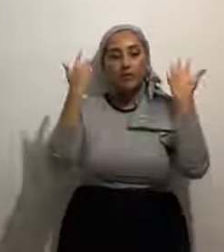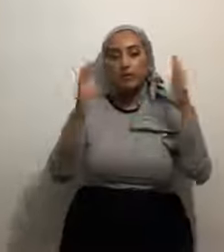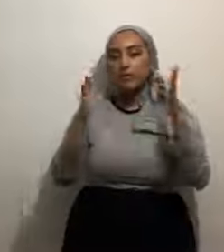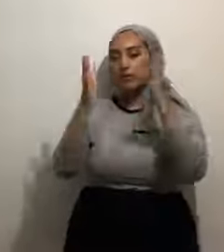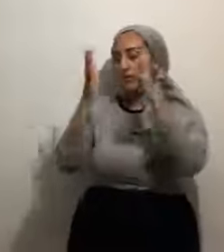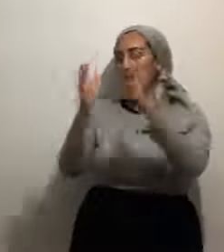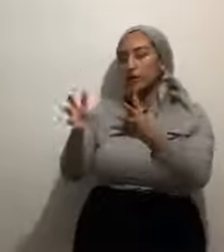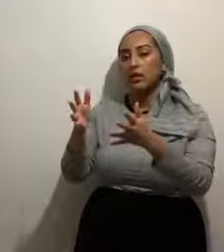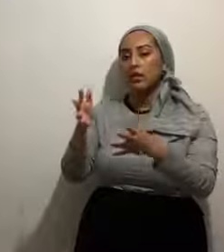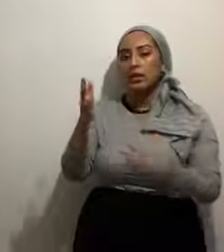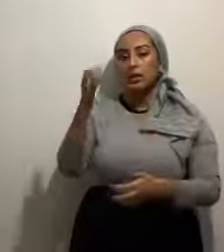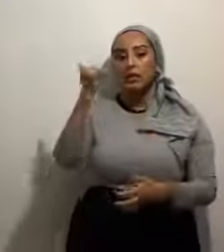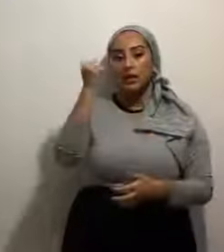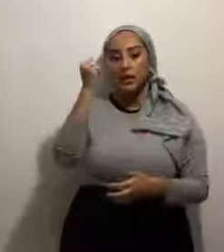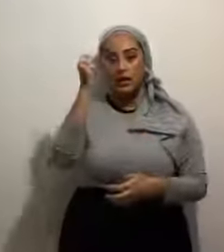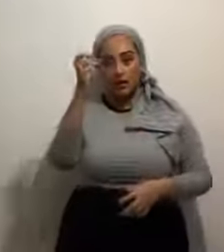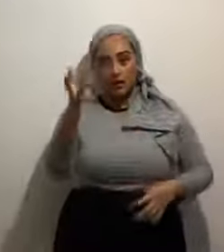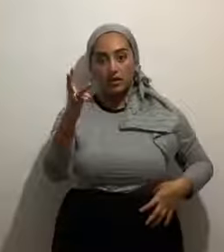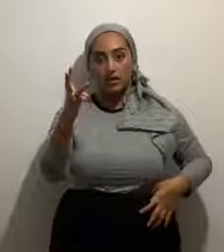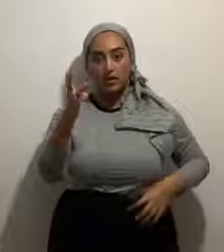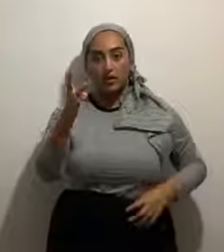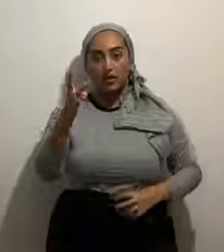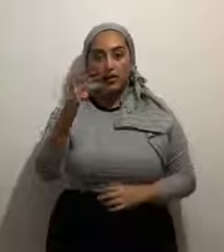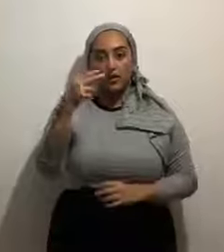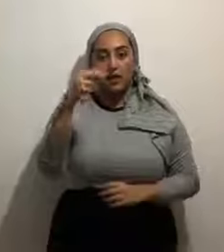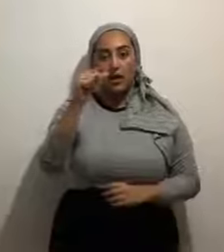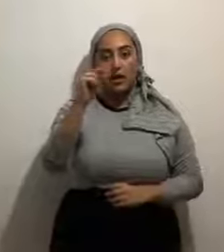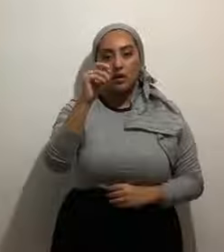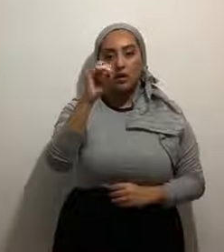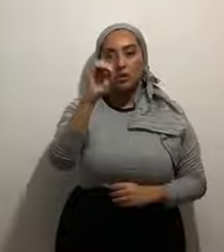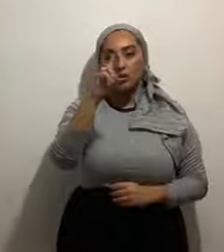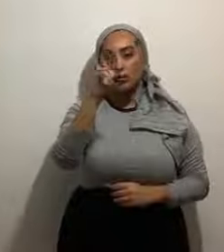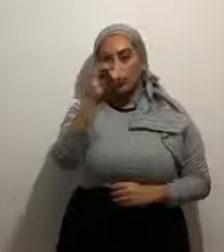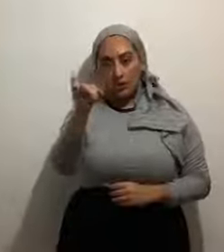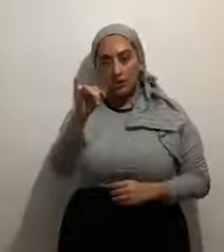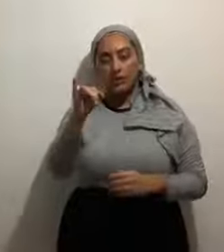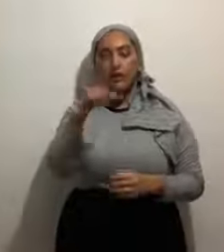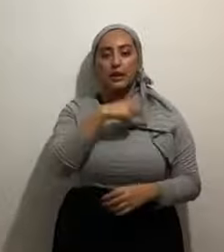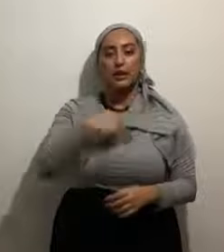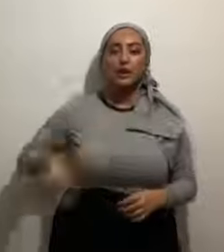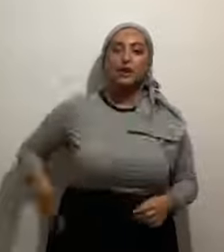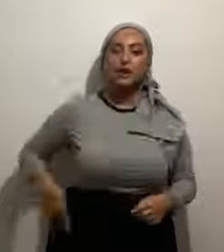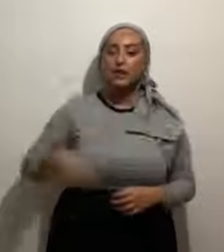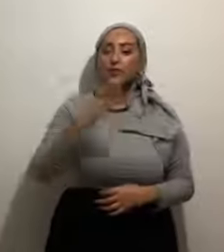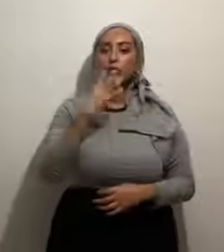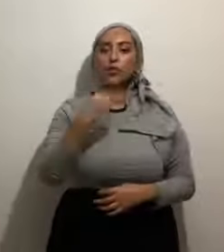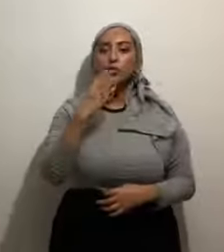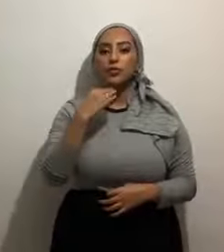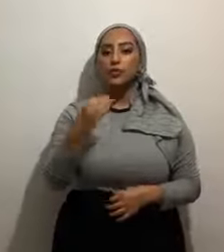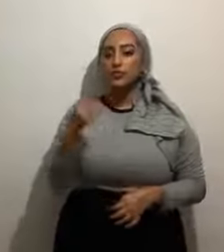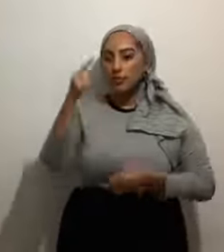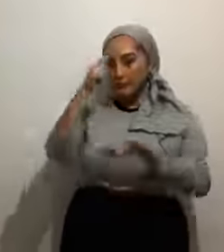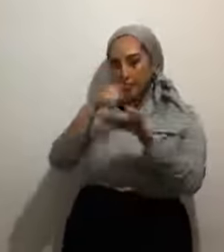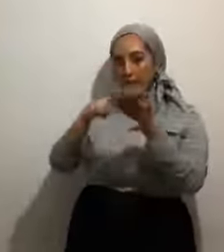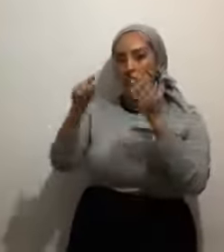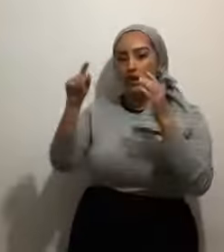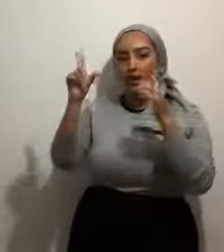Yahshua, Hanosri, Melech, Hayahudim. Tú ves las letras, se